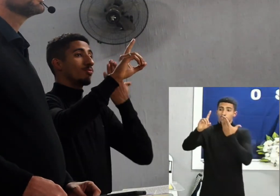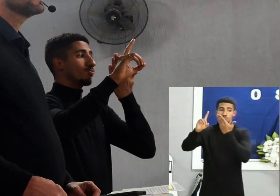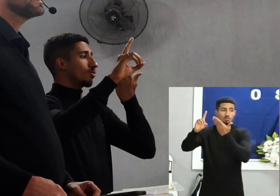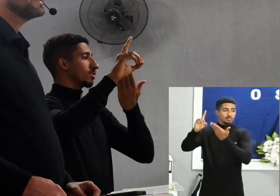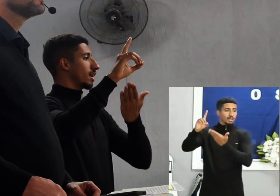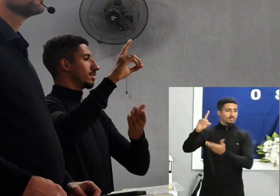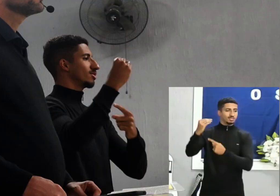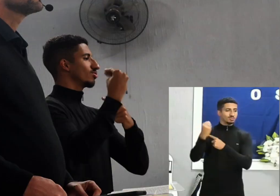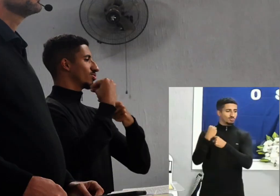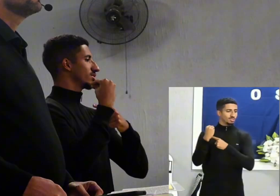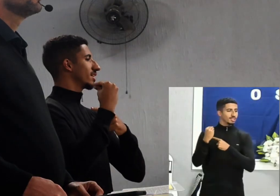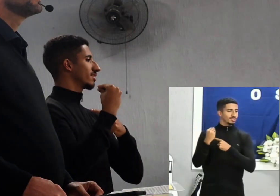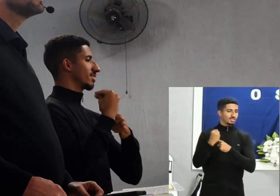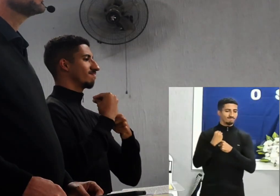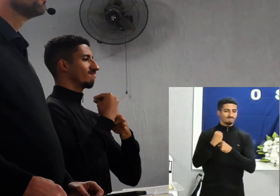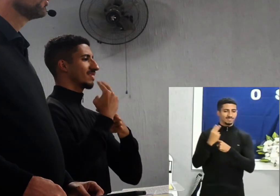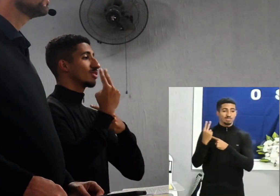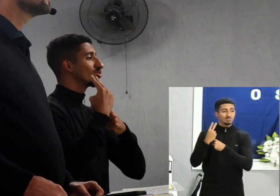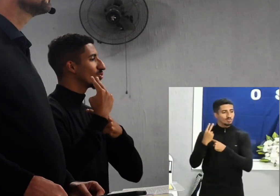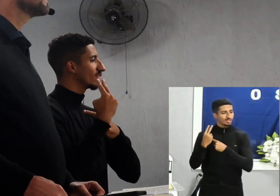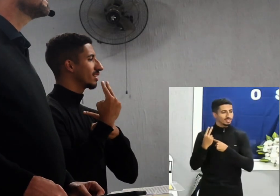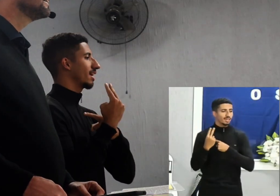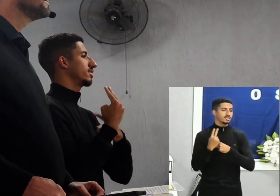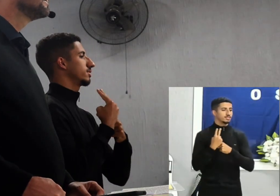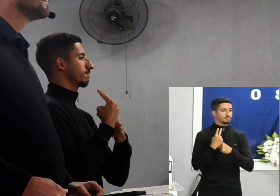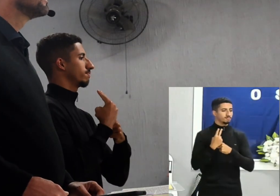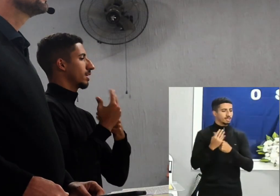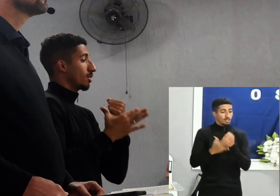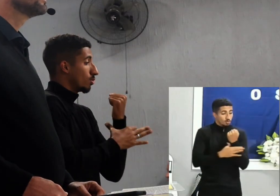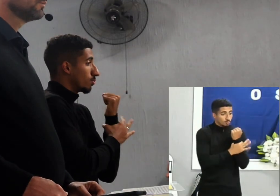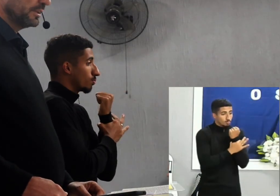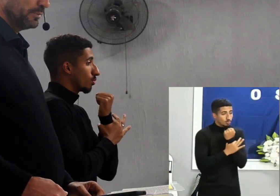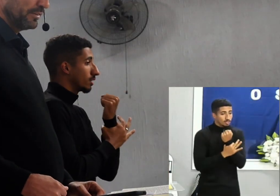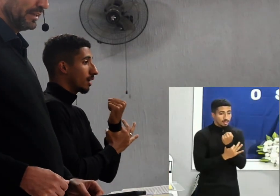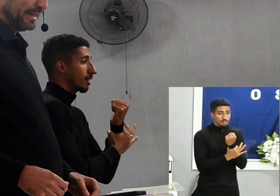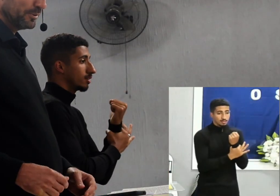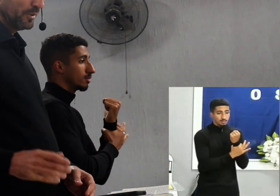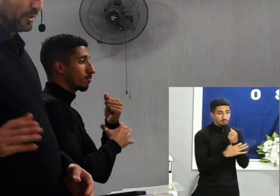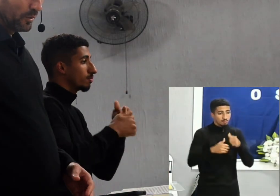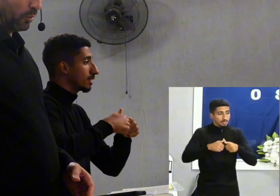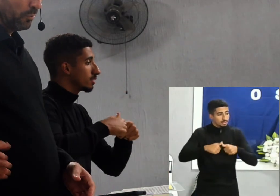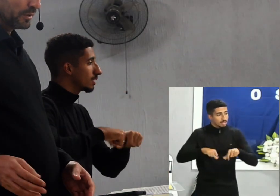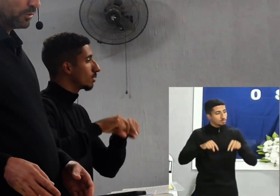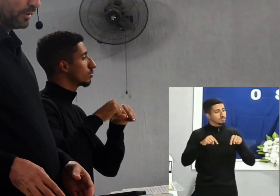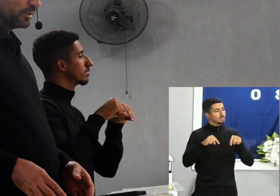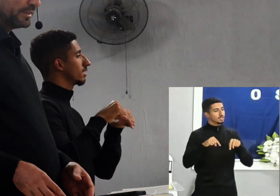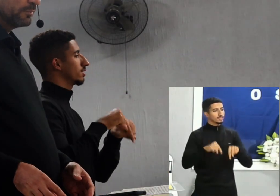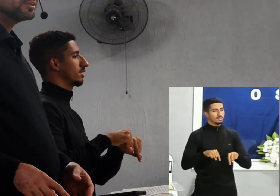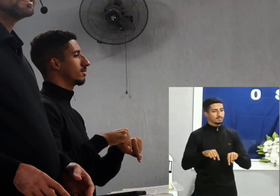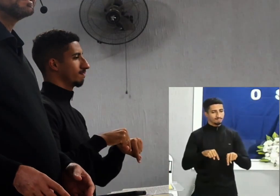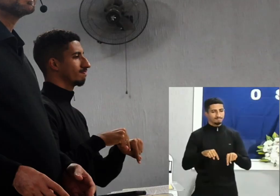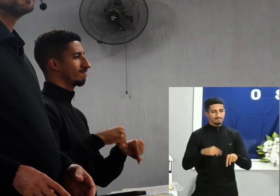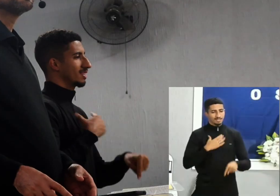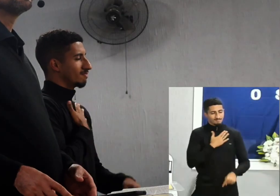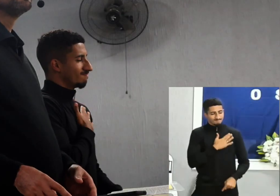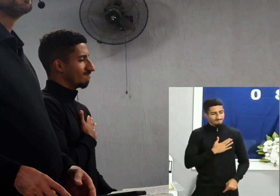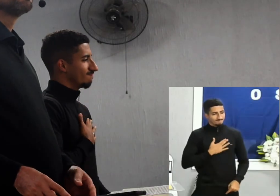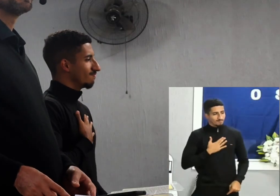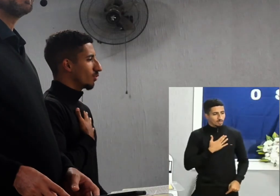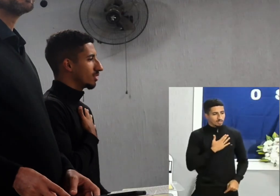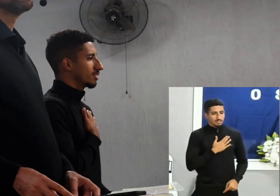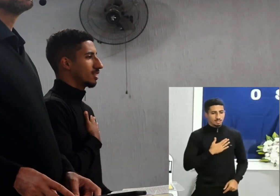somos sustentados, é por Ele ser bom que nós estamos aqui, nós desfrutamos desse privilégio, como o pastor falou, de sermos igreja, né?